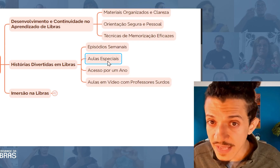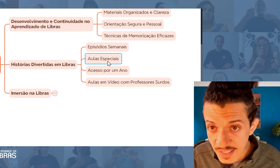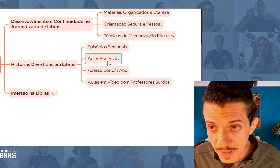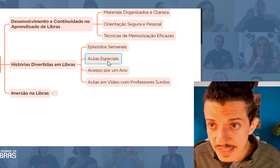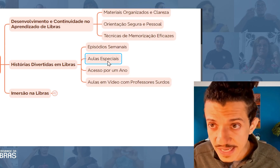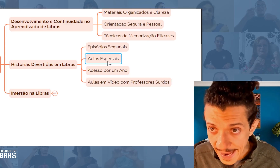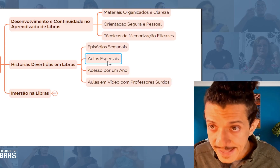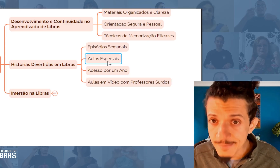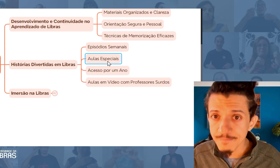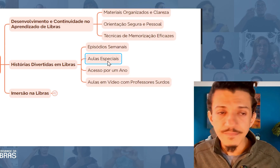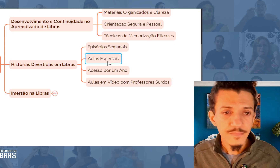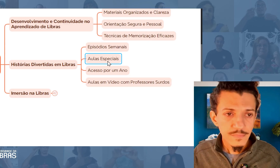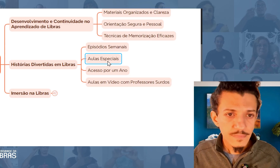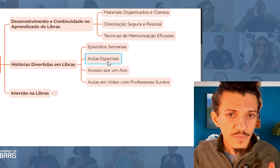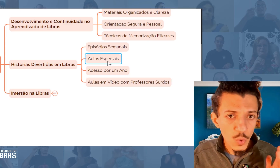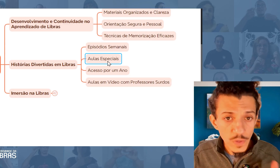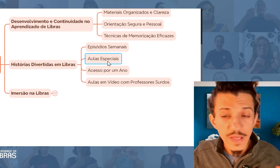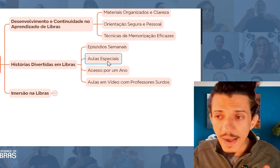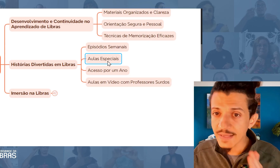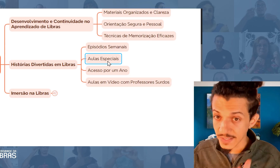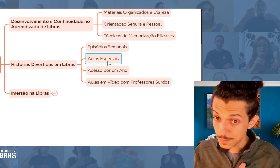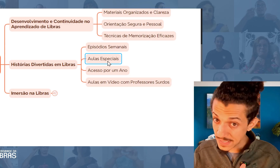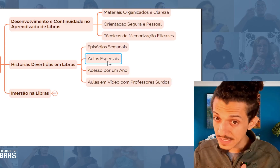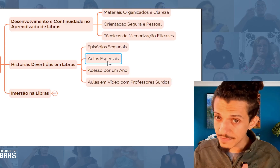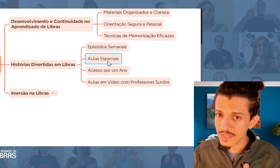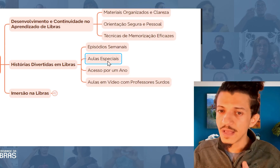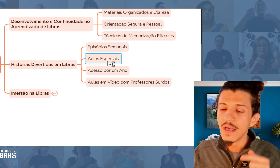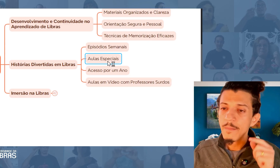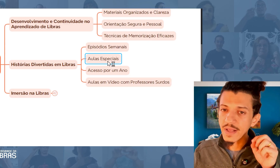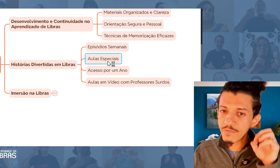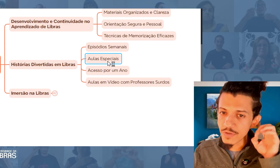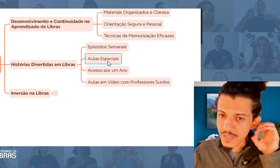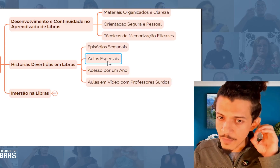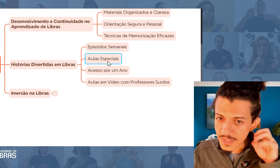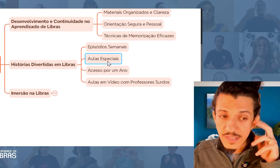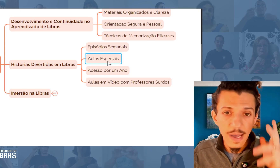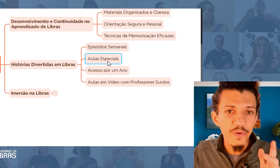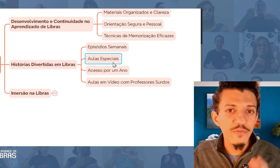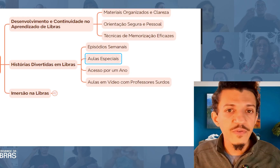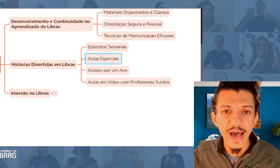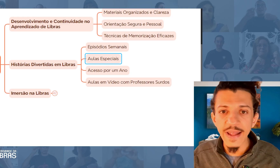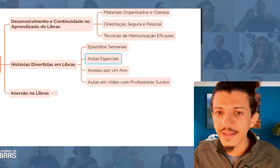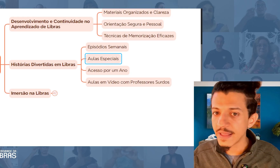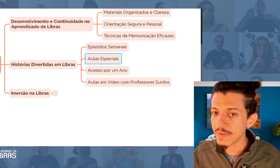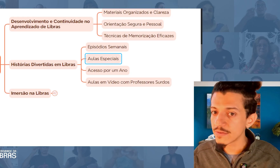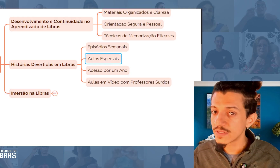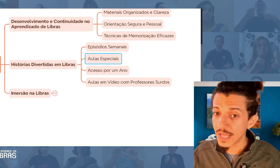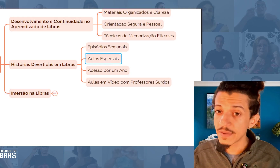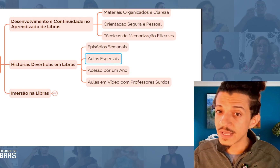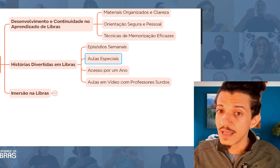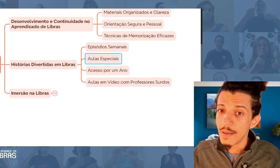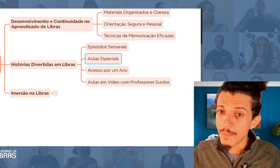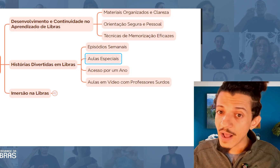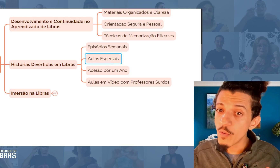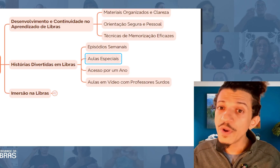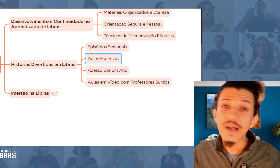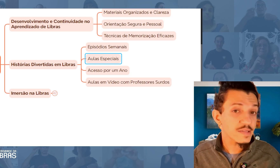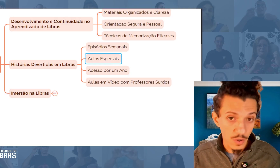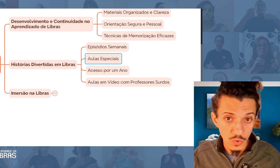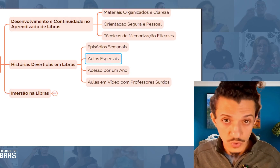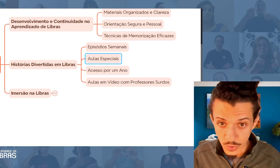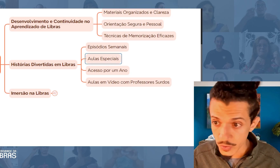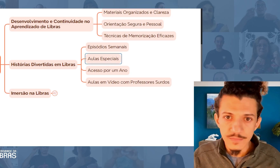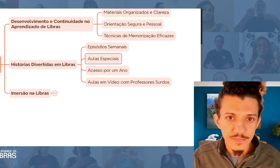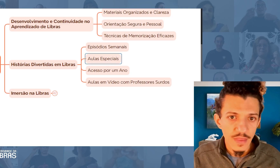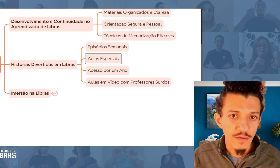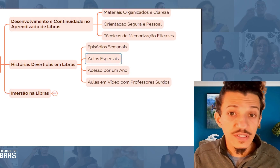aulas especiais com temáticas específicas para que você possa se aprofundar em determinados temas para a comunicação